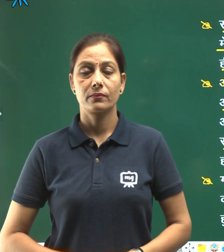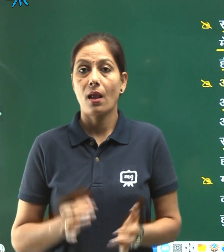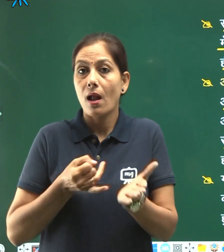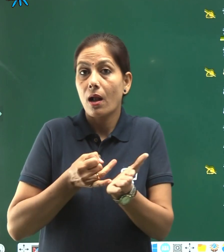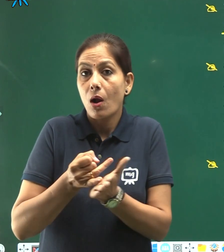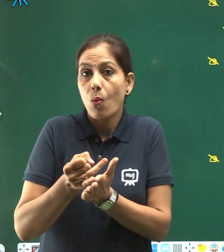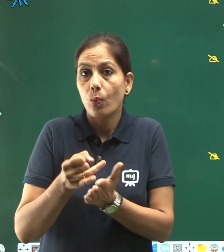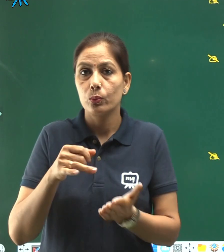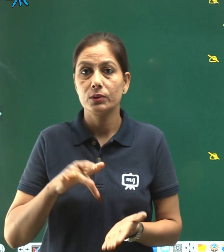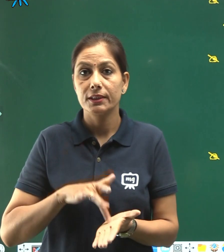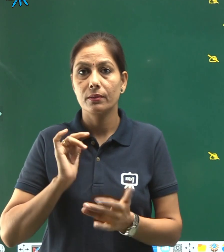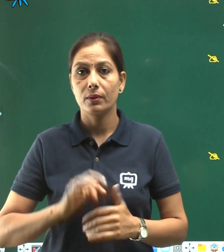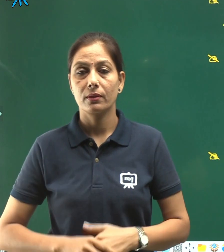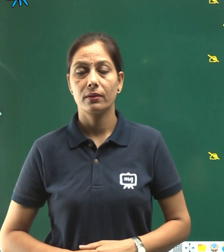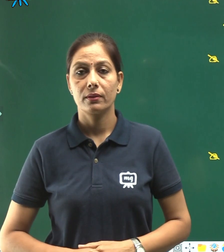गांव में